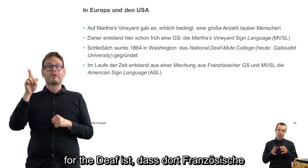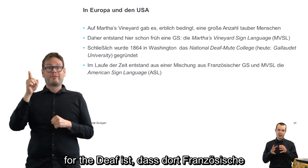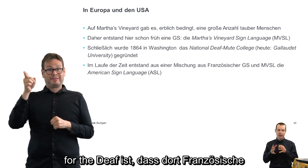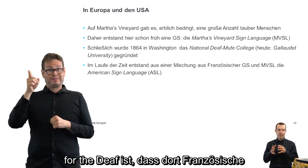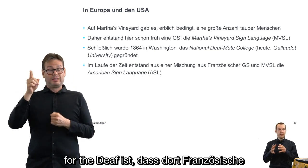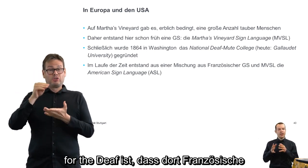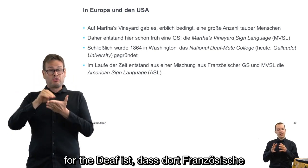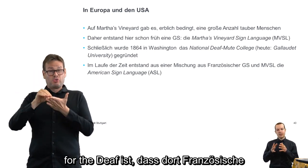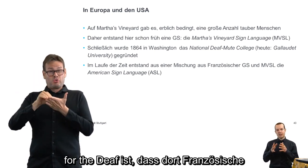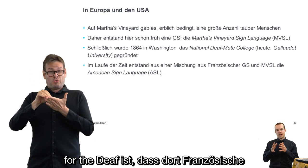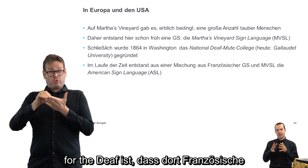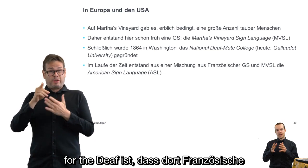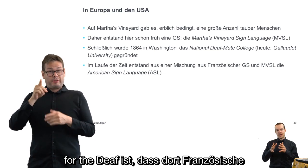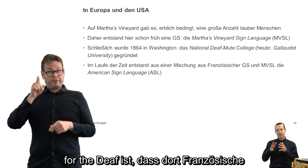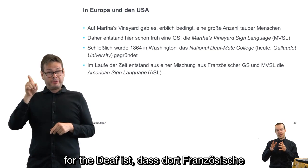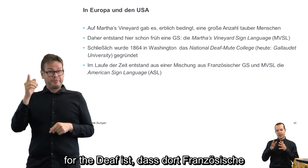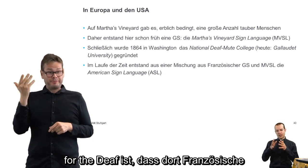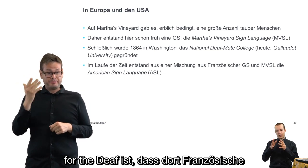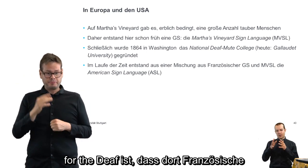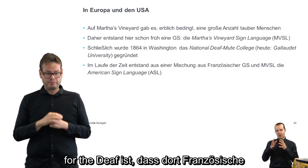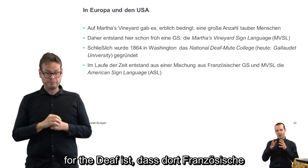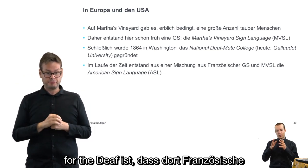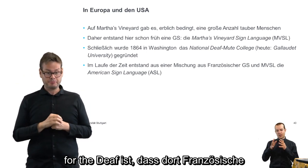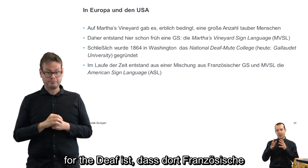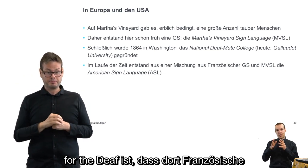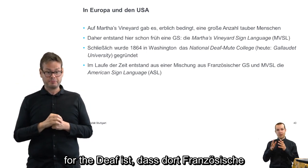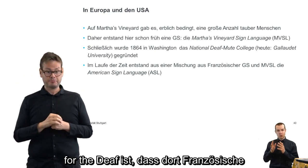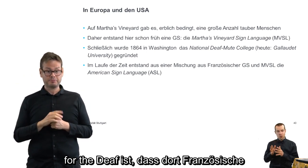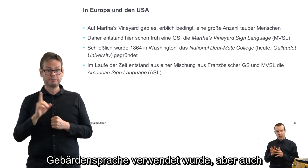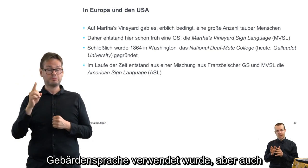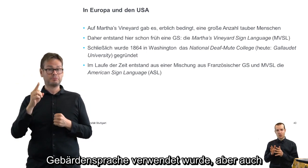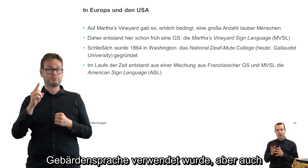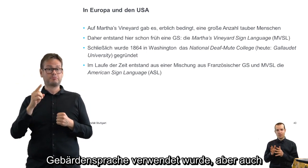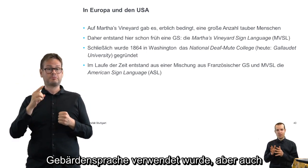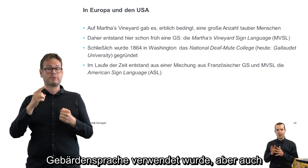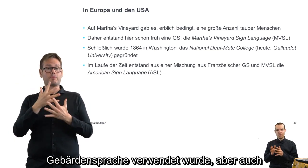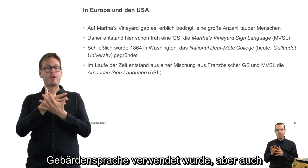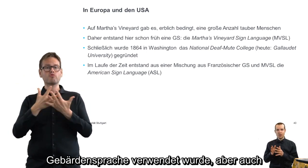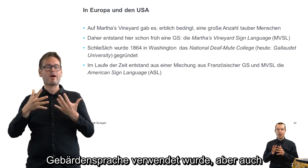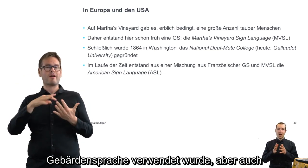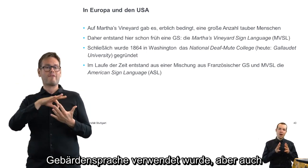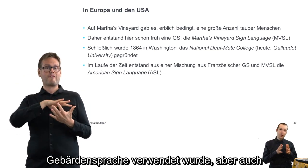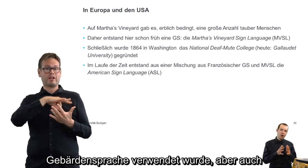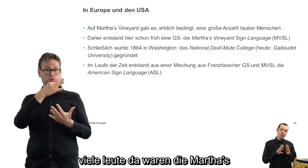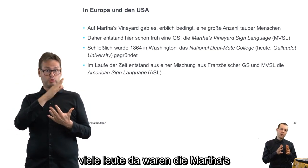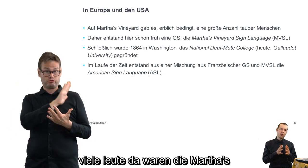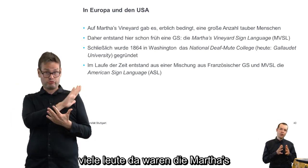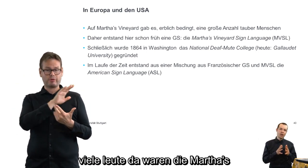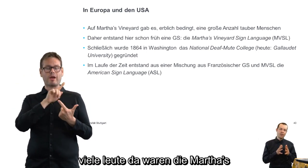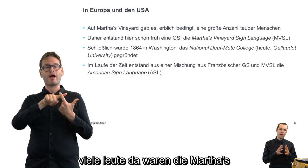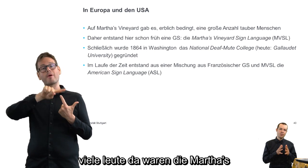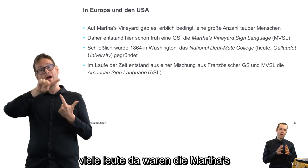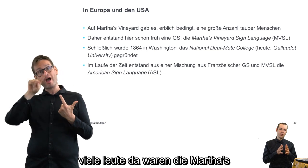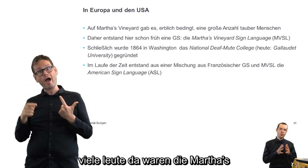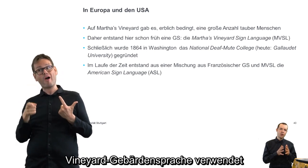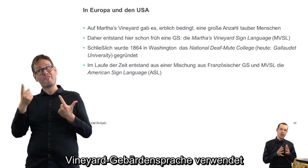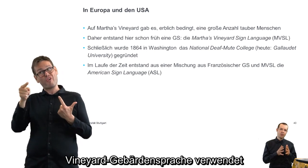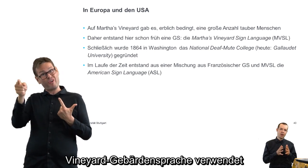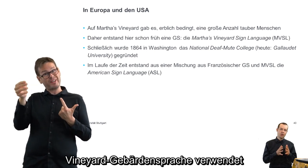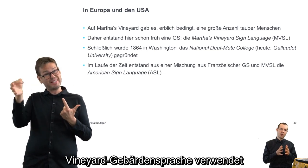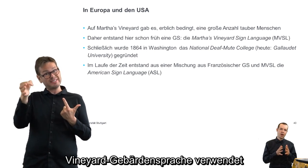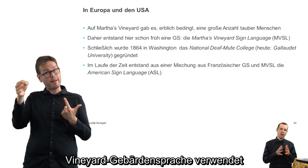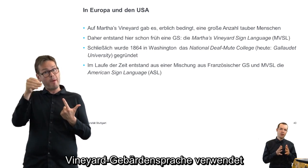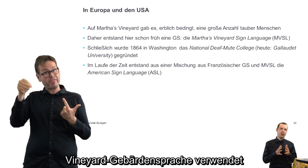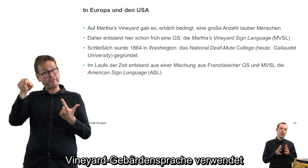American School for the Deaf, ist, dort französische Gebärdensprache verwendet wurde. Aber auch viele Leute da waren, die Martha's